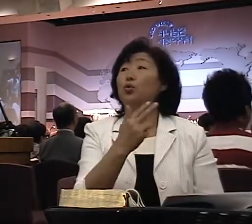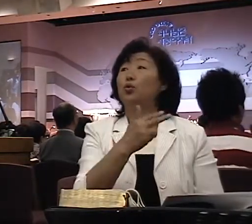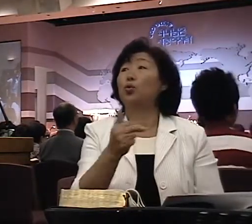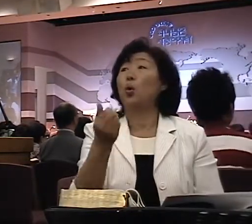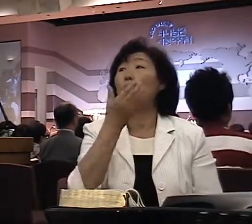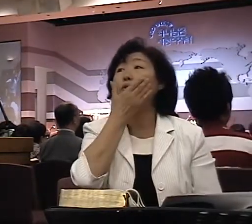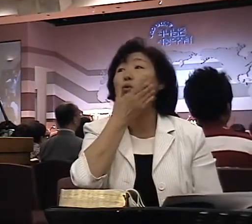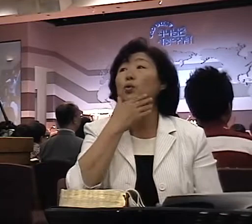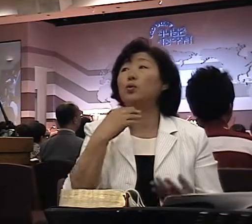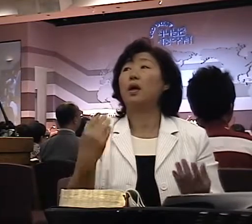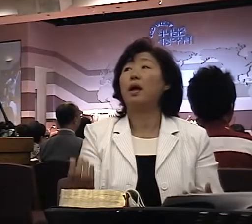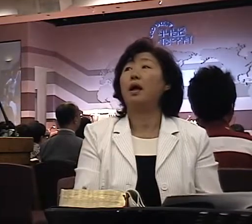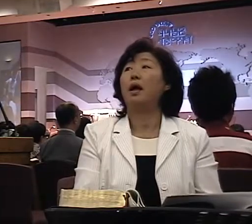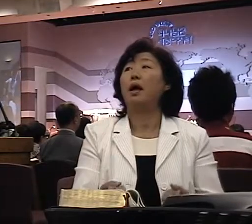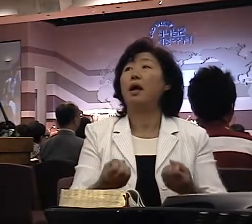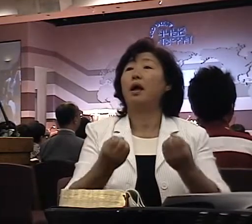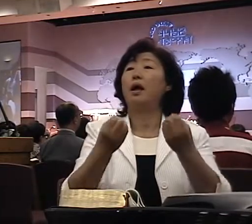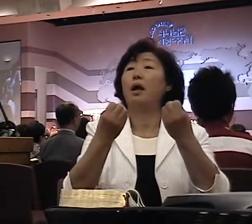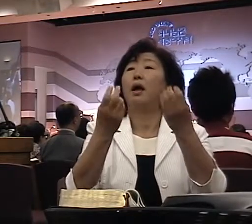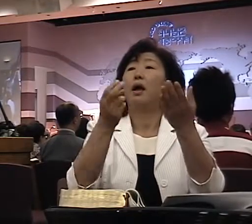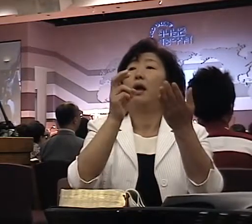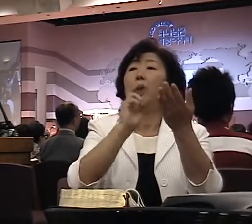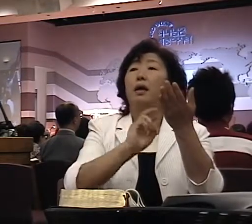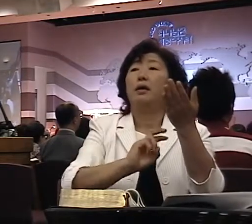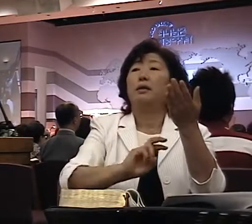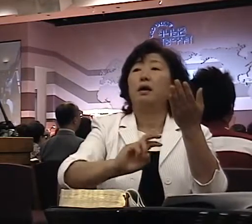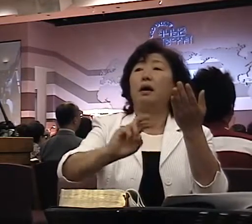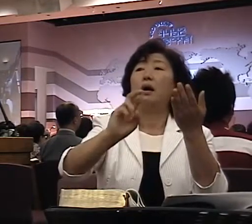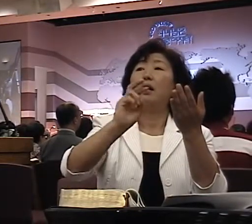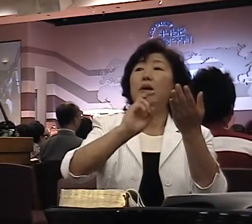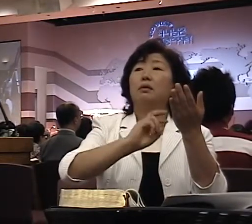주를 송축해